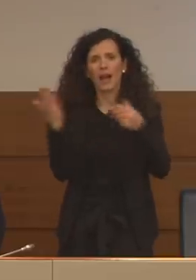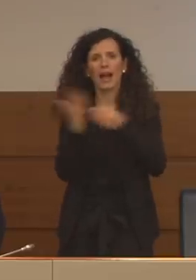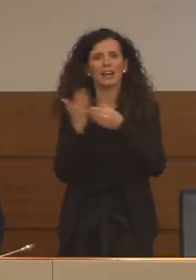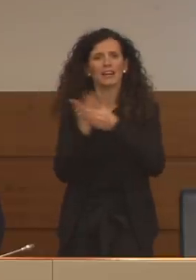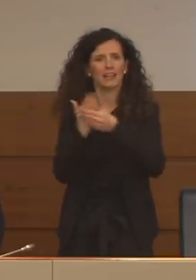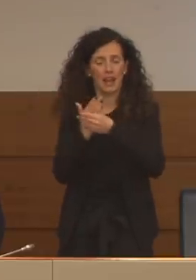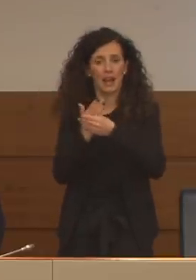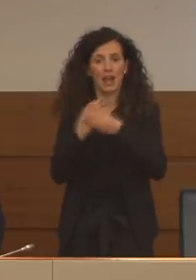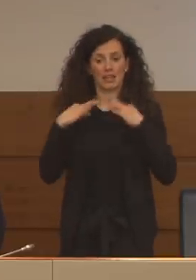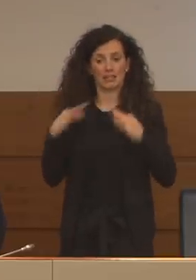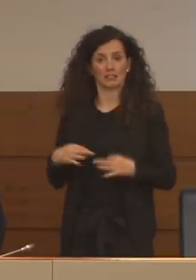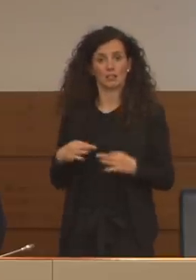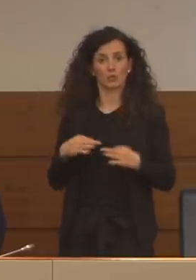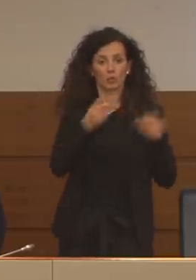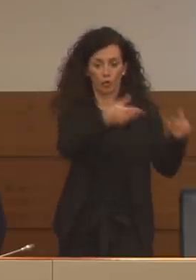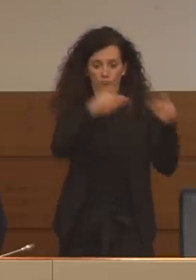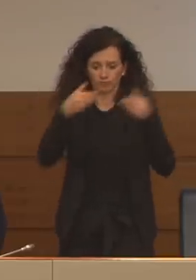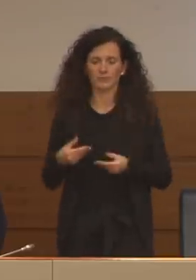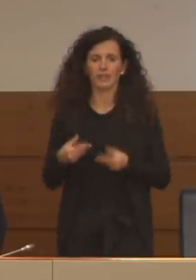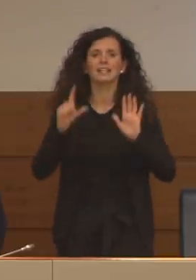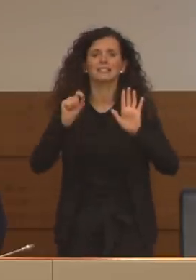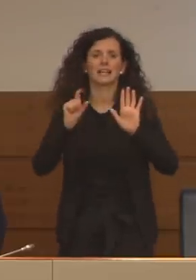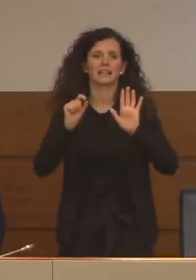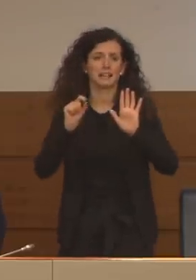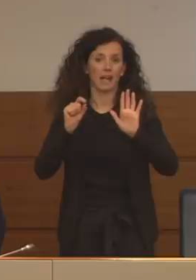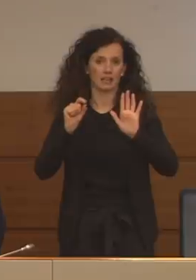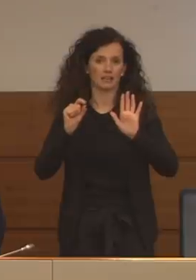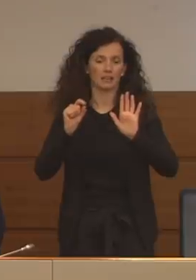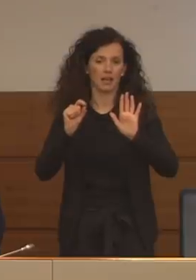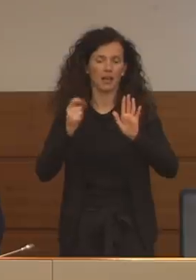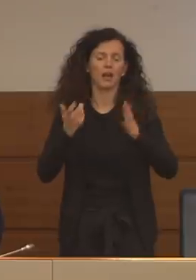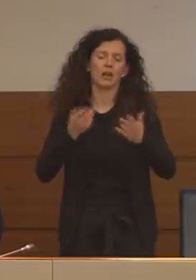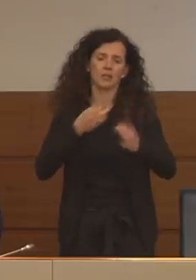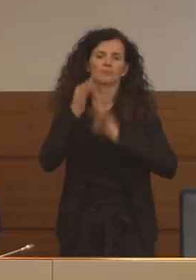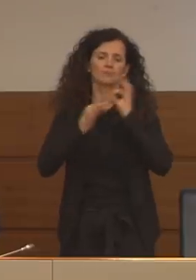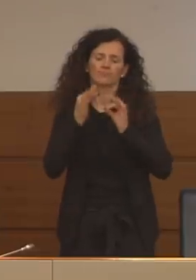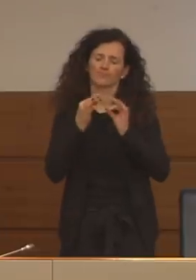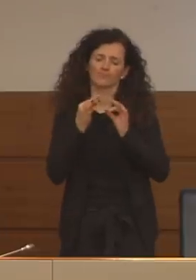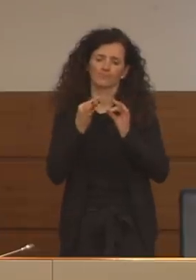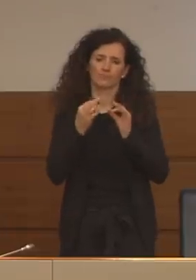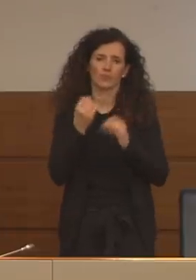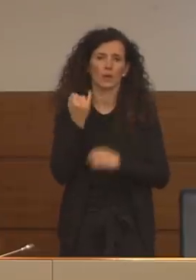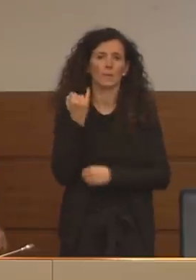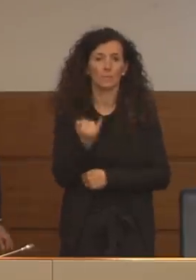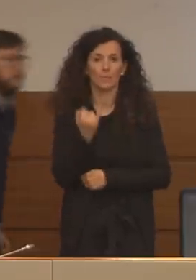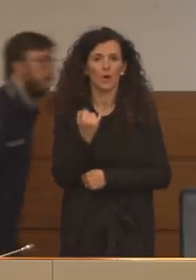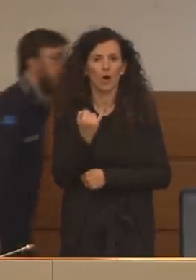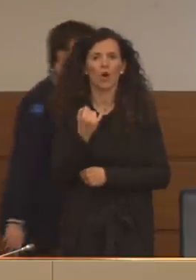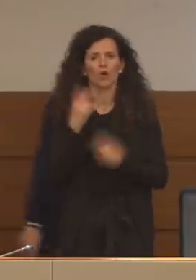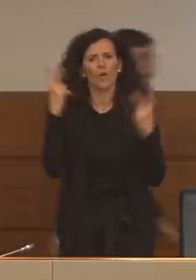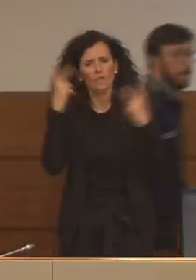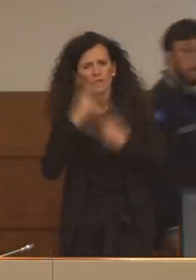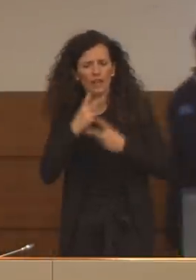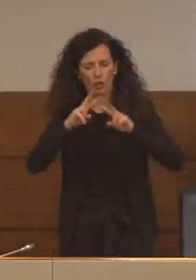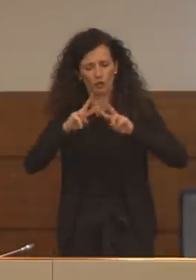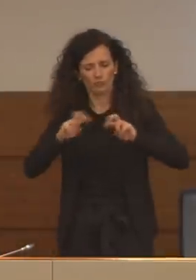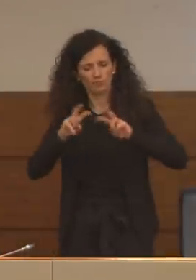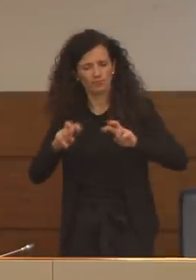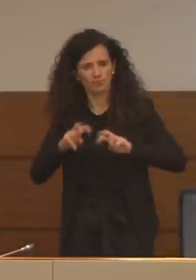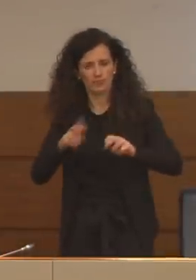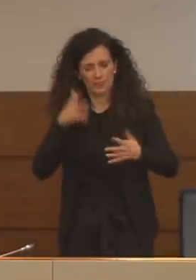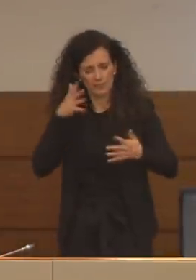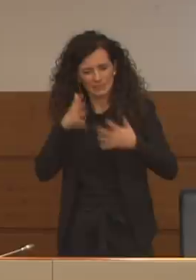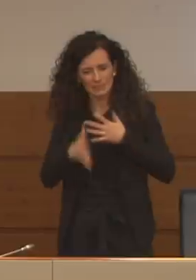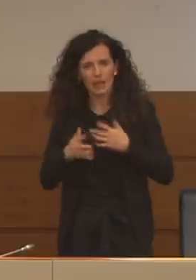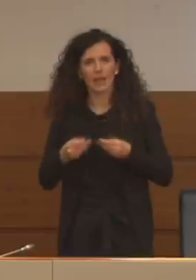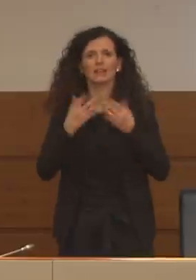istituto ne sono arrivate 70 quindi è ancora poco per poter fare una vera analisi e quindi